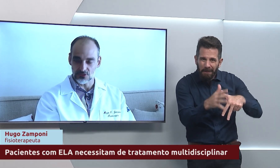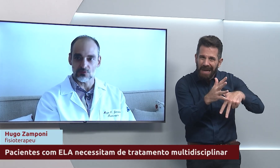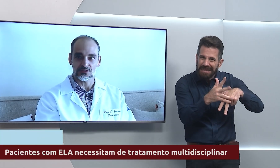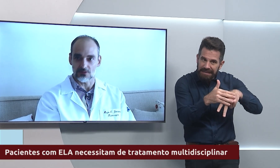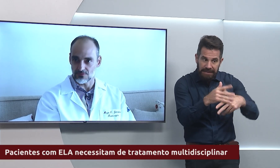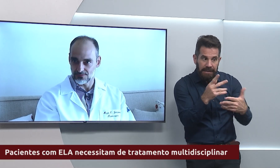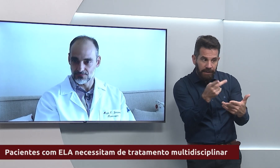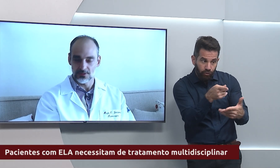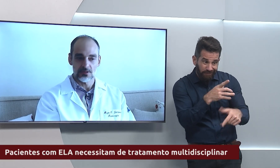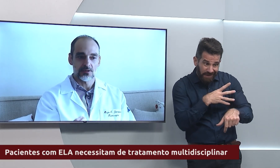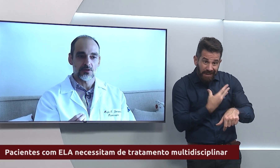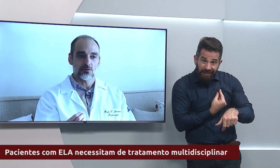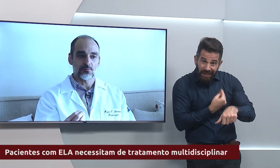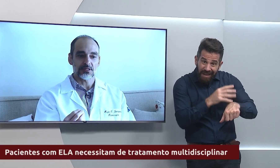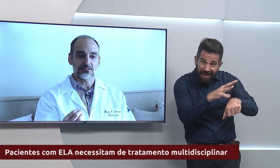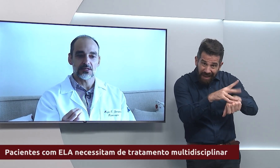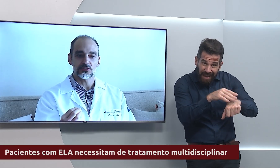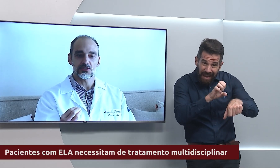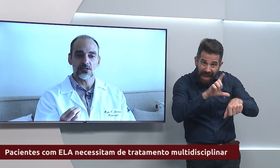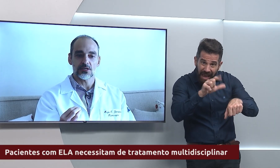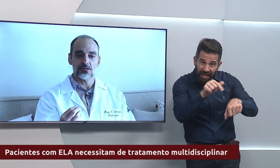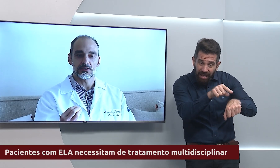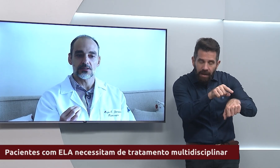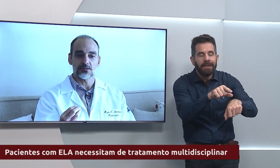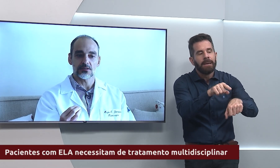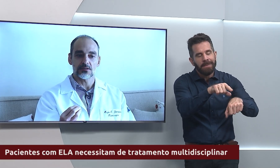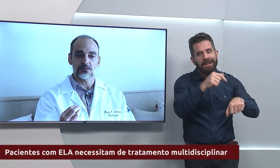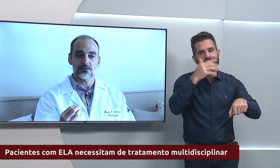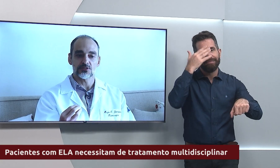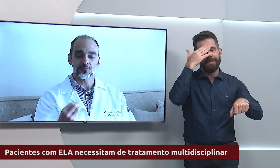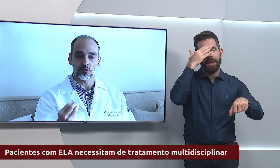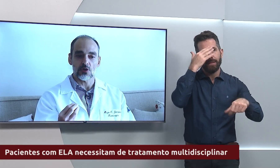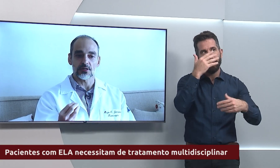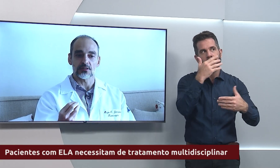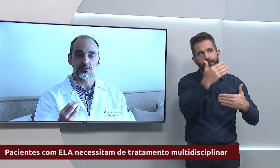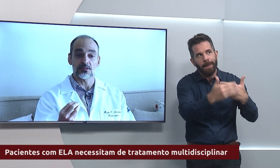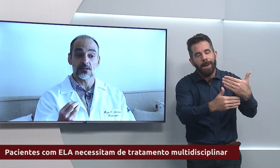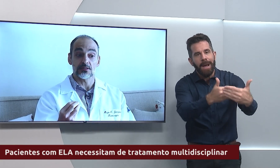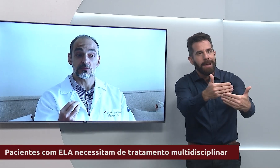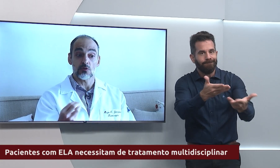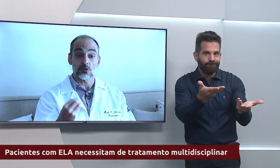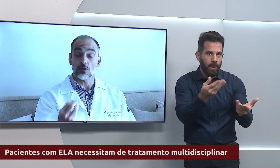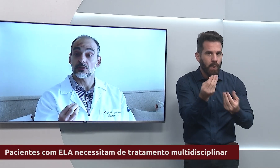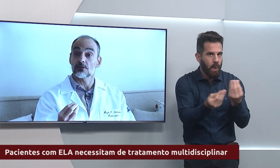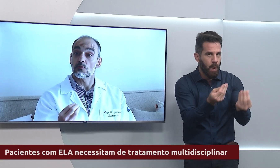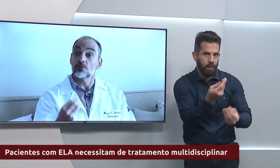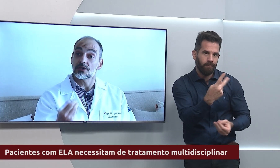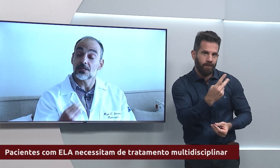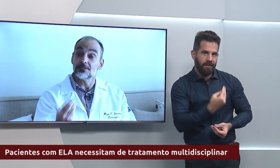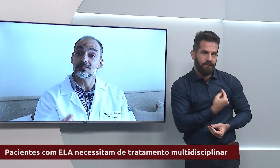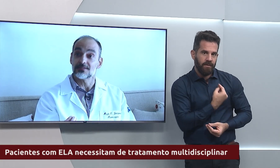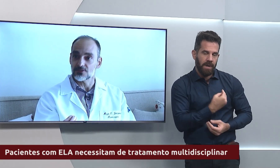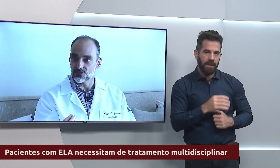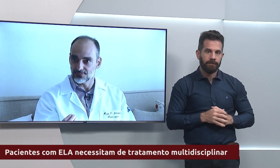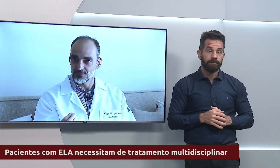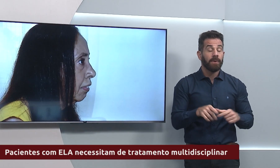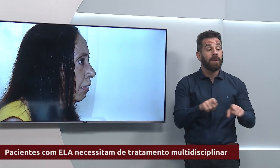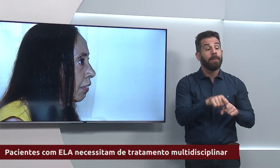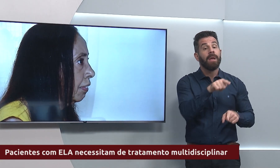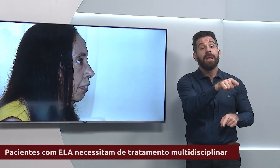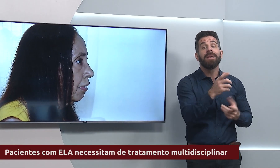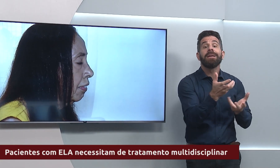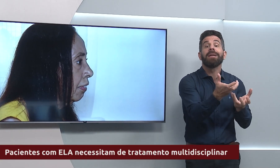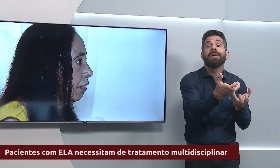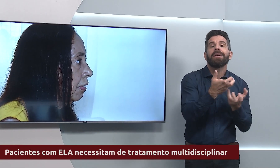a situação, o paciente ele explore e ele coloque o que ele deseja. O